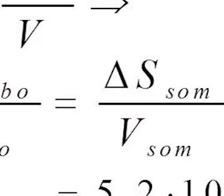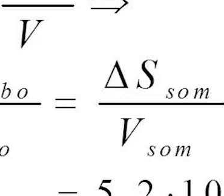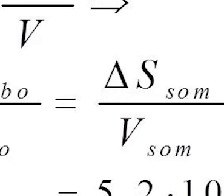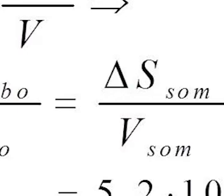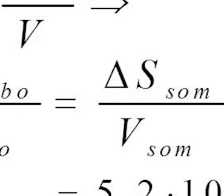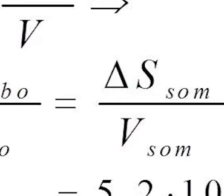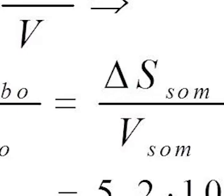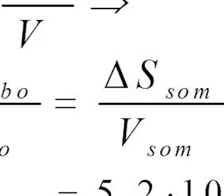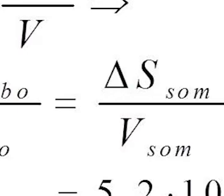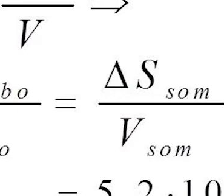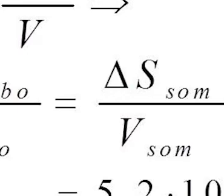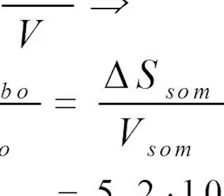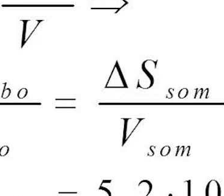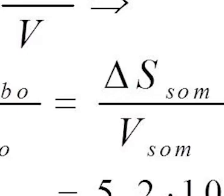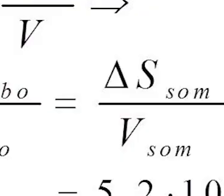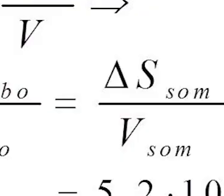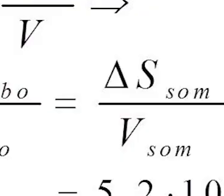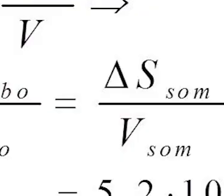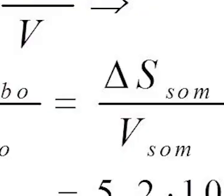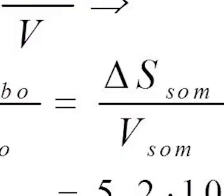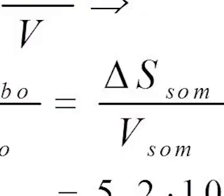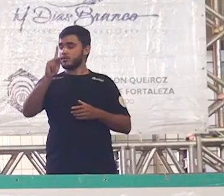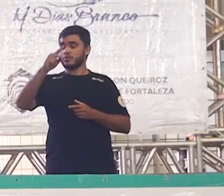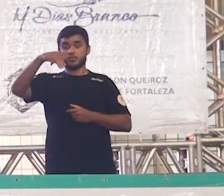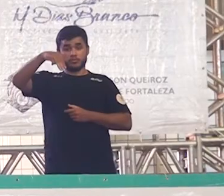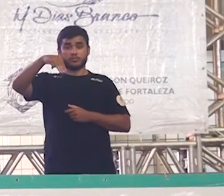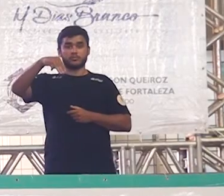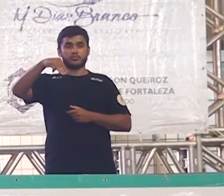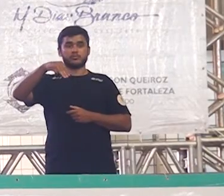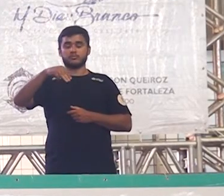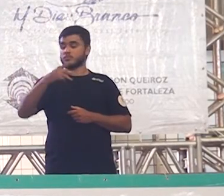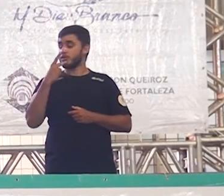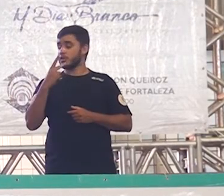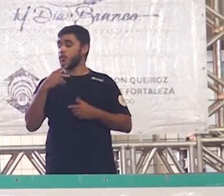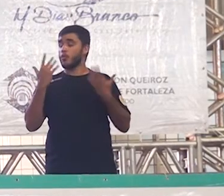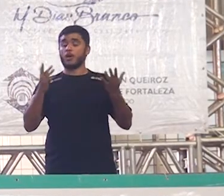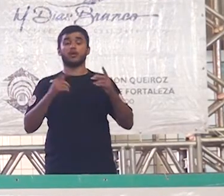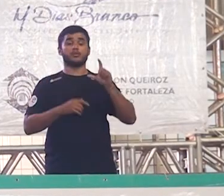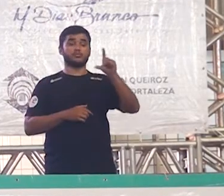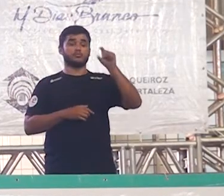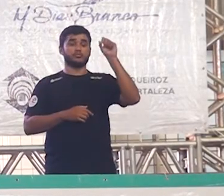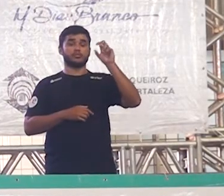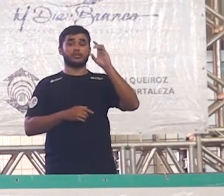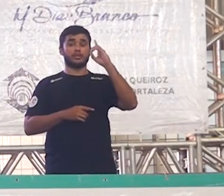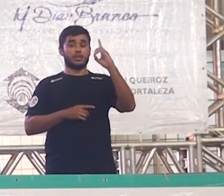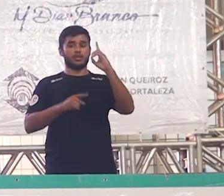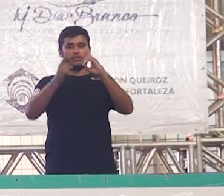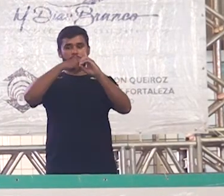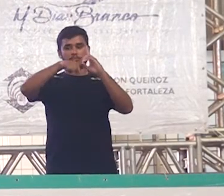quilômetros de extensão. Totalmente inviável. Então, a resposta correta, letra D.